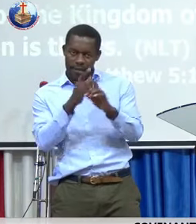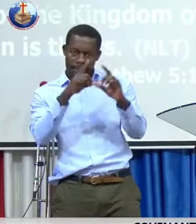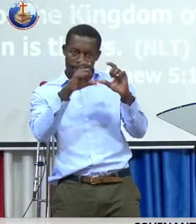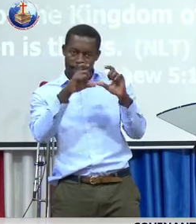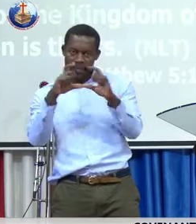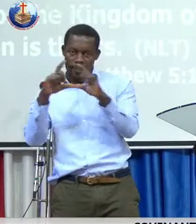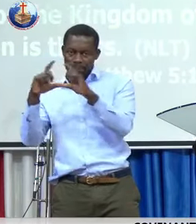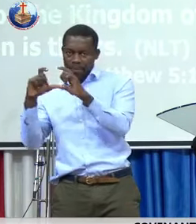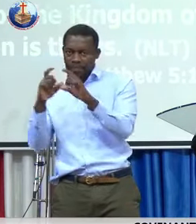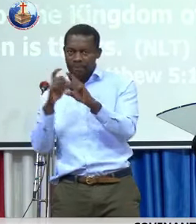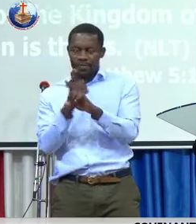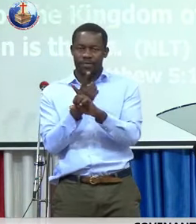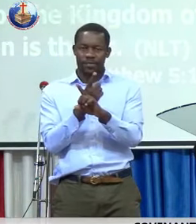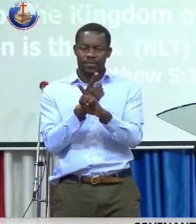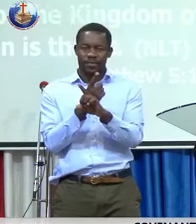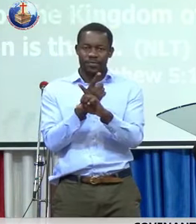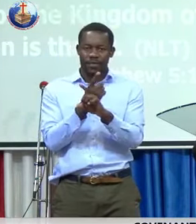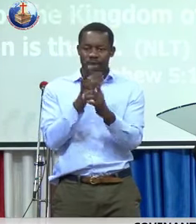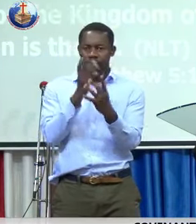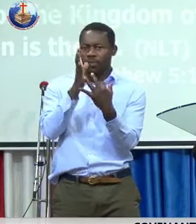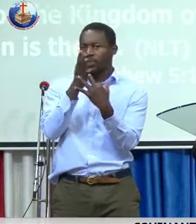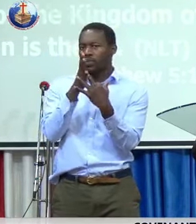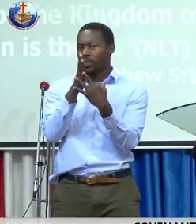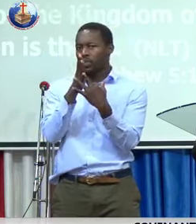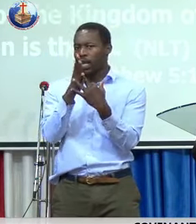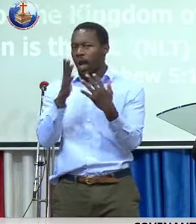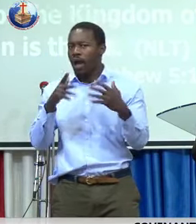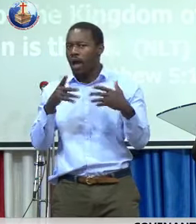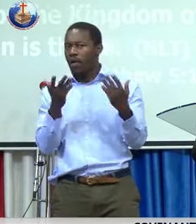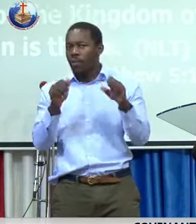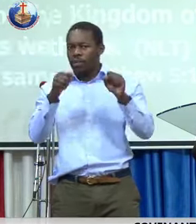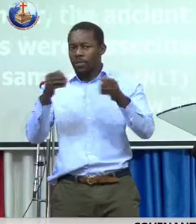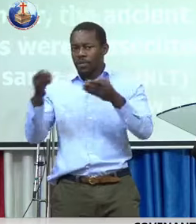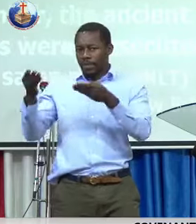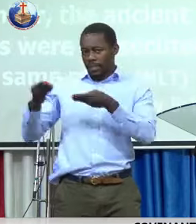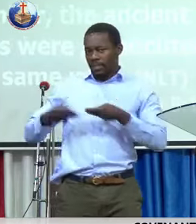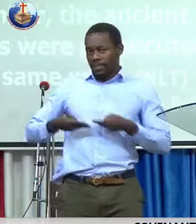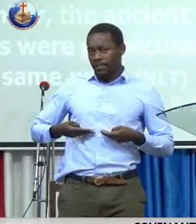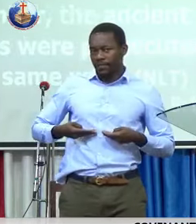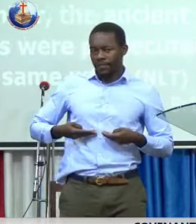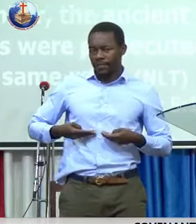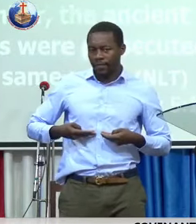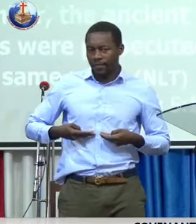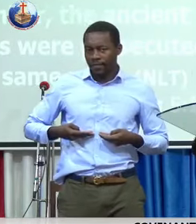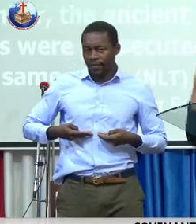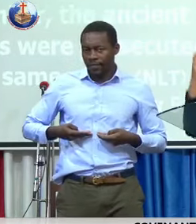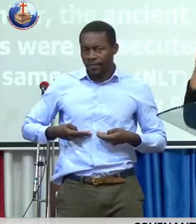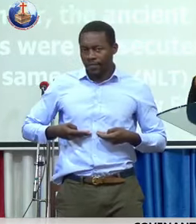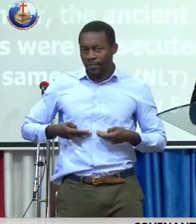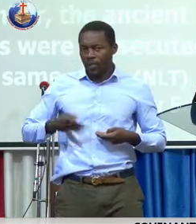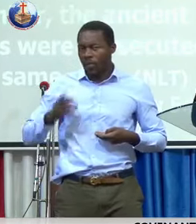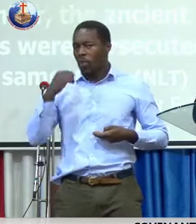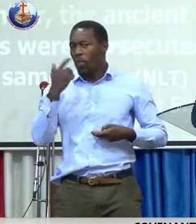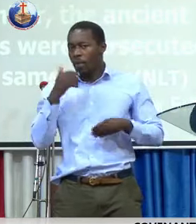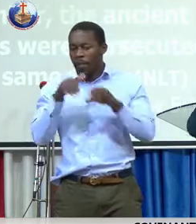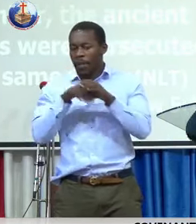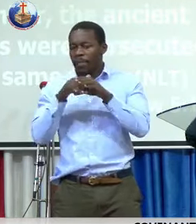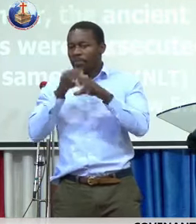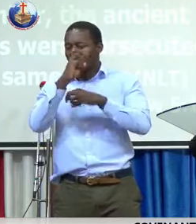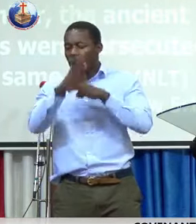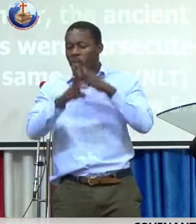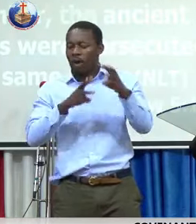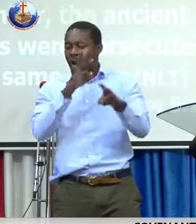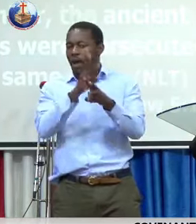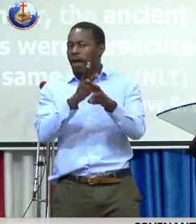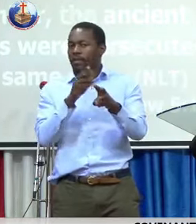utofauti. Between how they would be received. Katikati ya jinsi ambavyo wangelipokelewa. By those who are of the world. Na wale